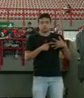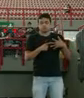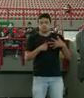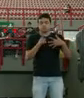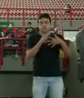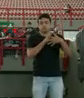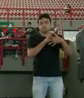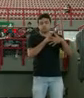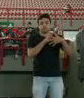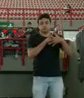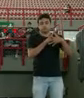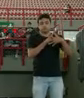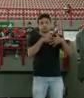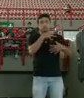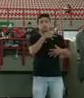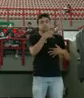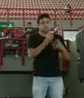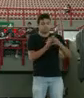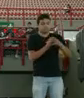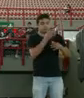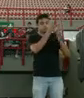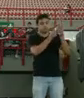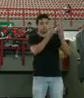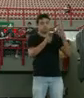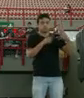Quais foram eles? Prolactina,